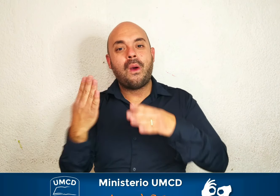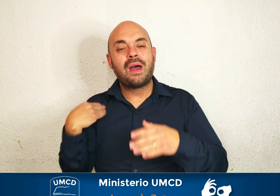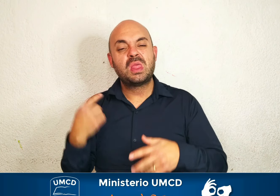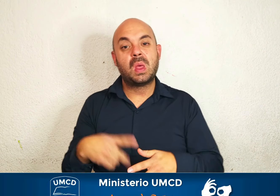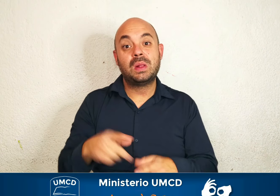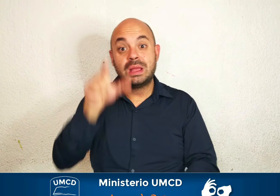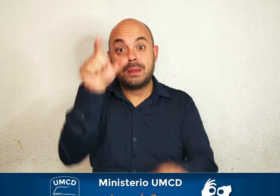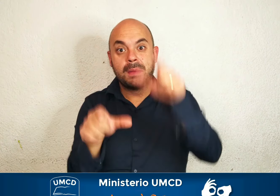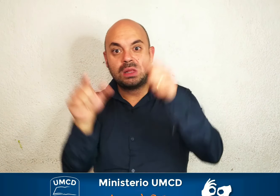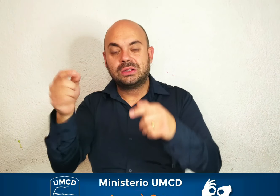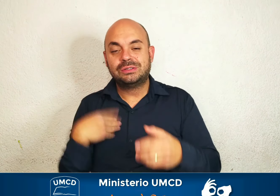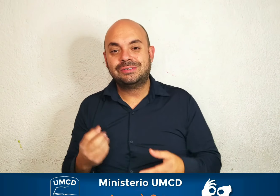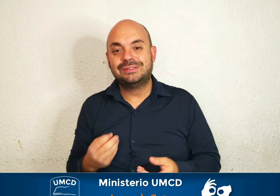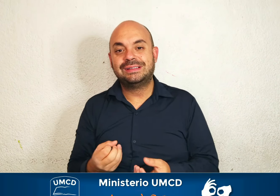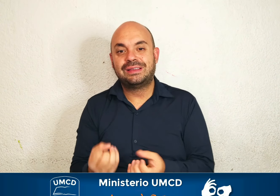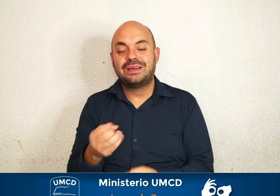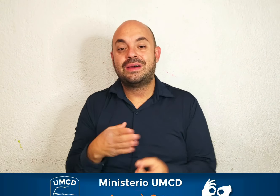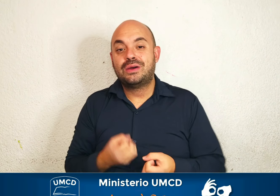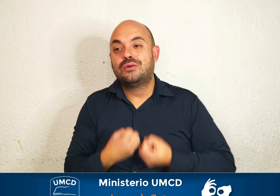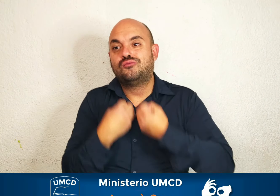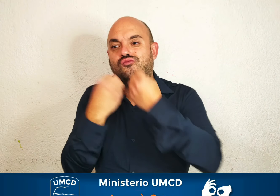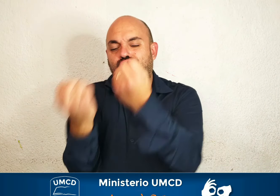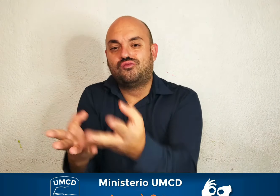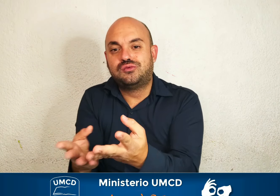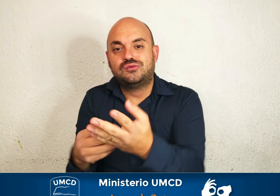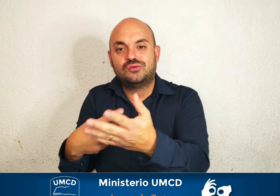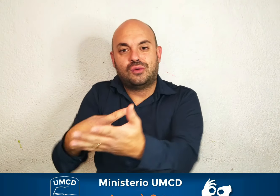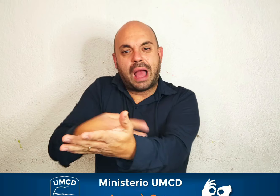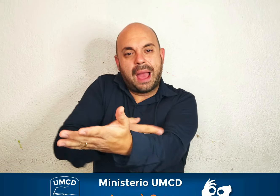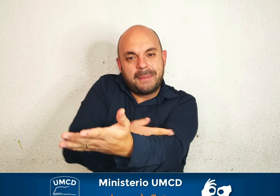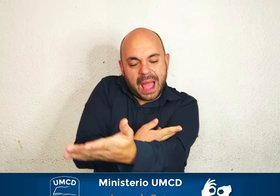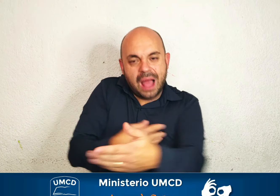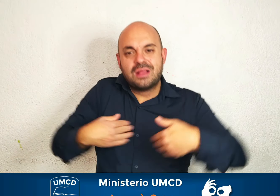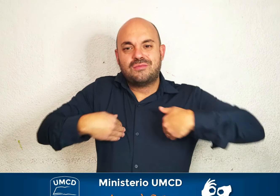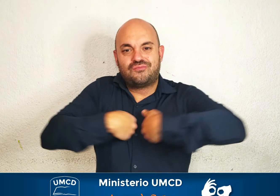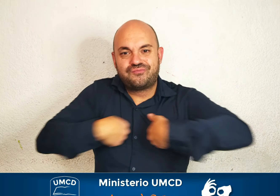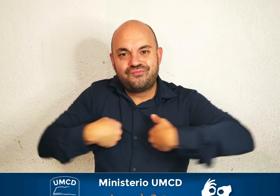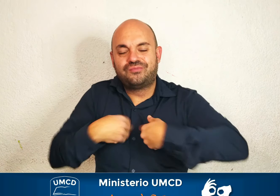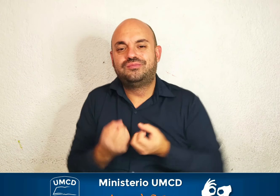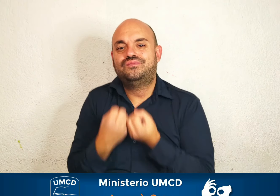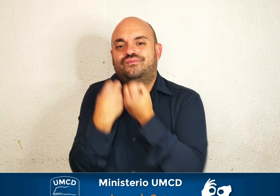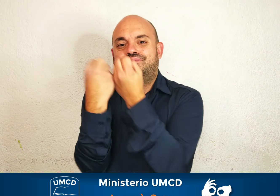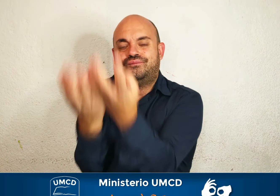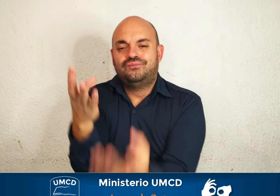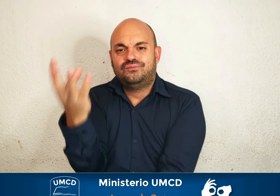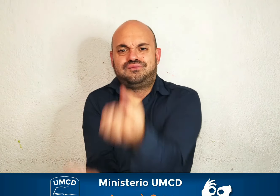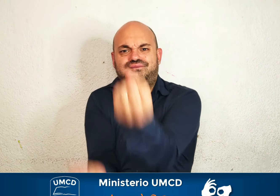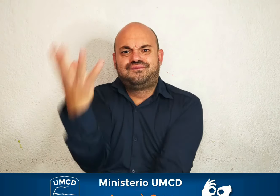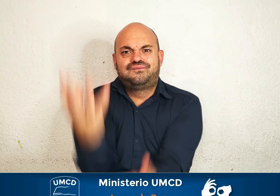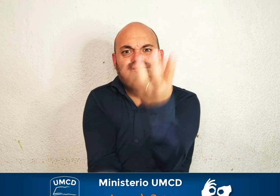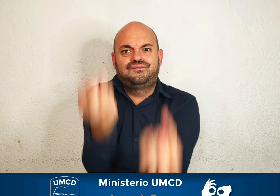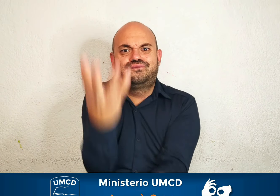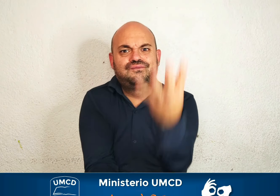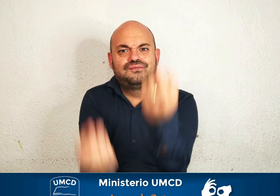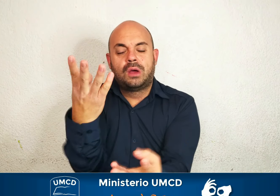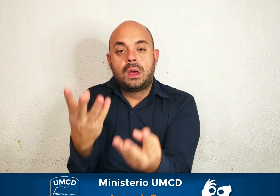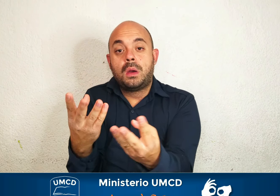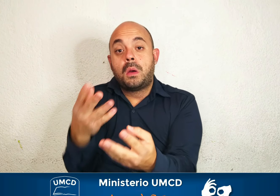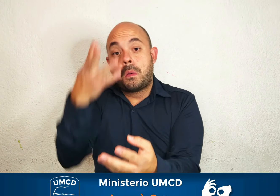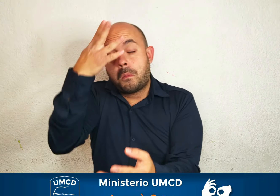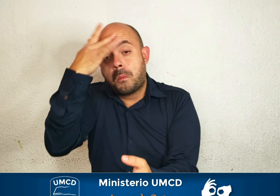agradar a Dios. Traían ofrendas, hacían ceremonias, oraciones y toda esa vida